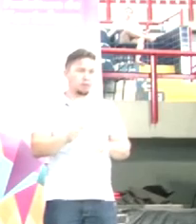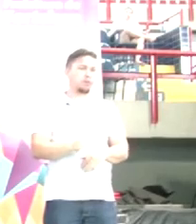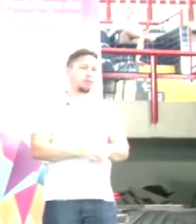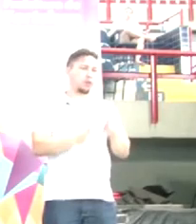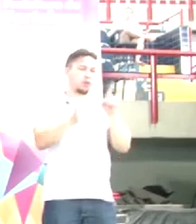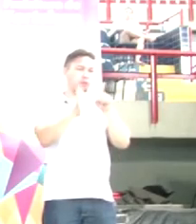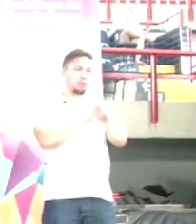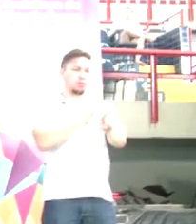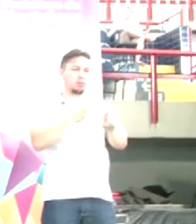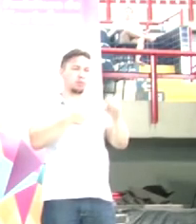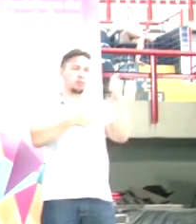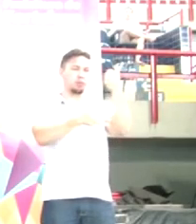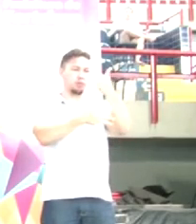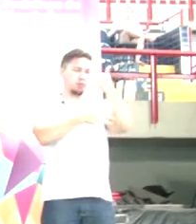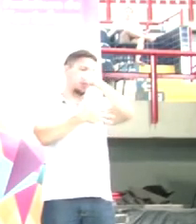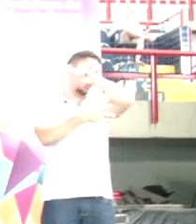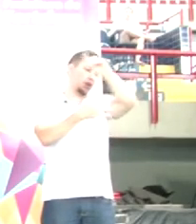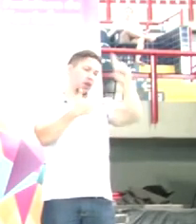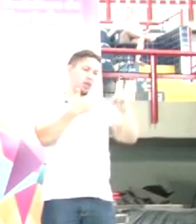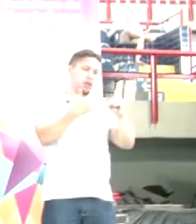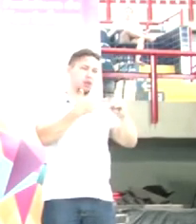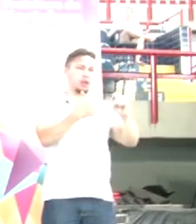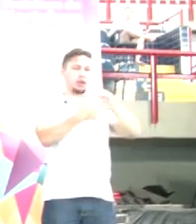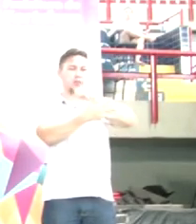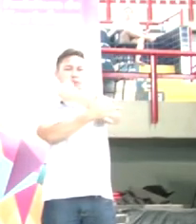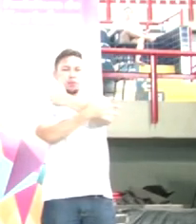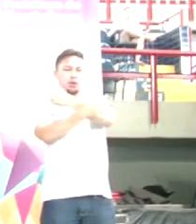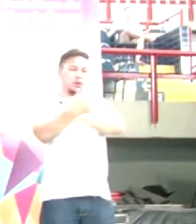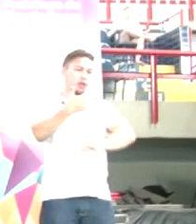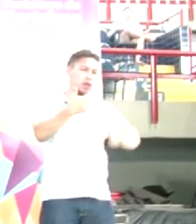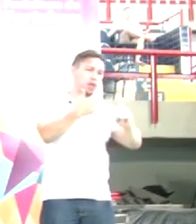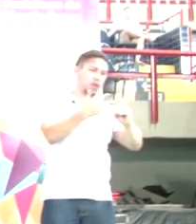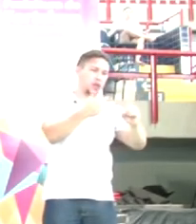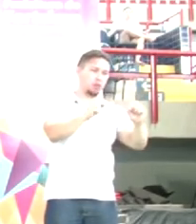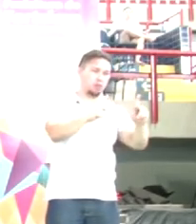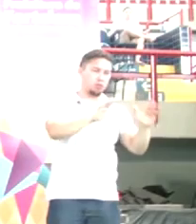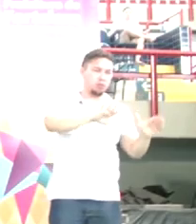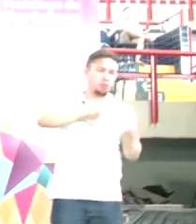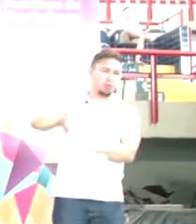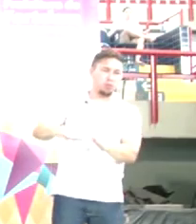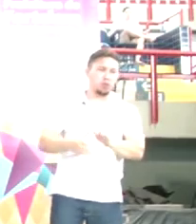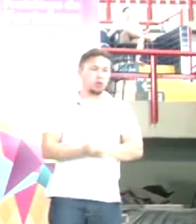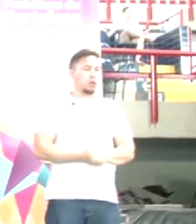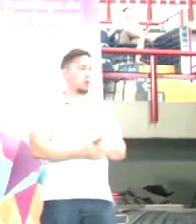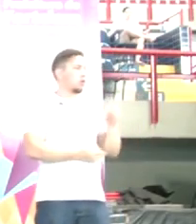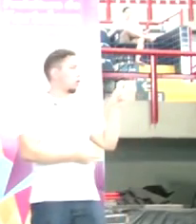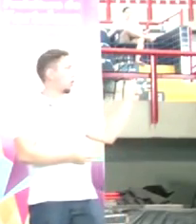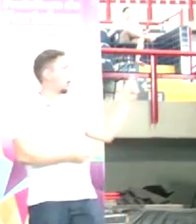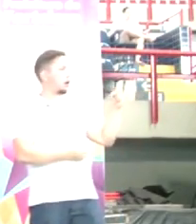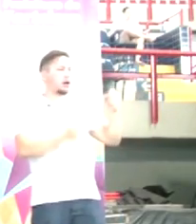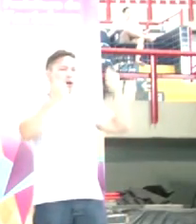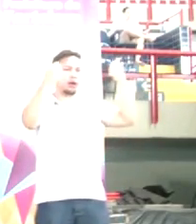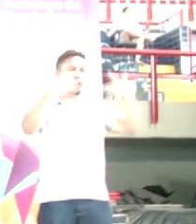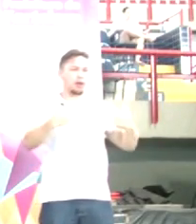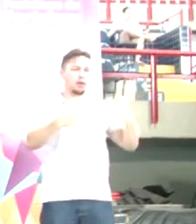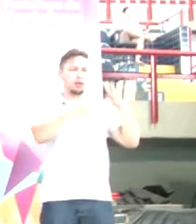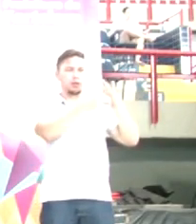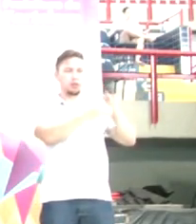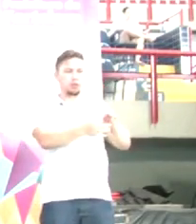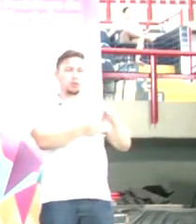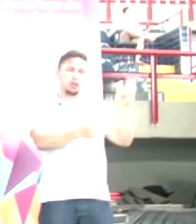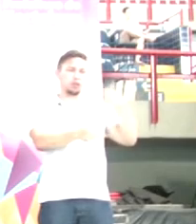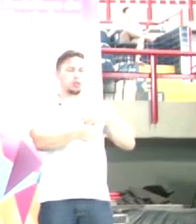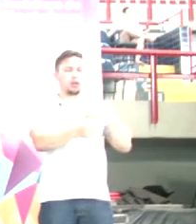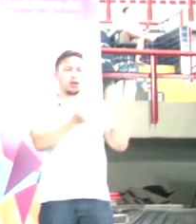questão, marcou comigo a letra D. Bebê, aproveitando esse contexto, né, da